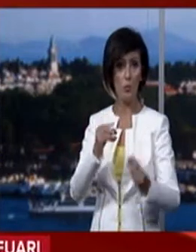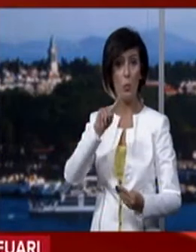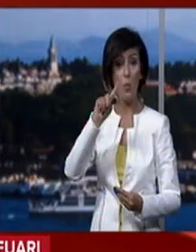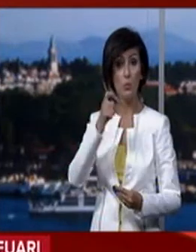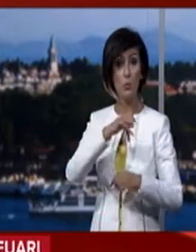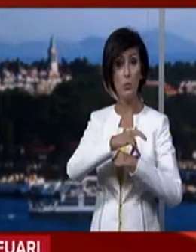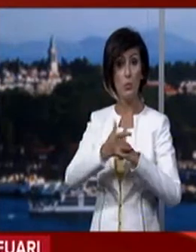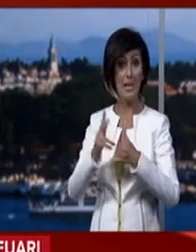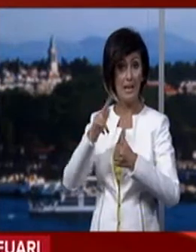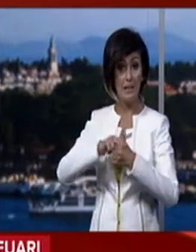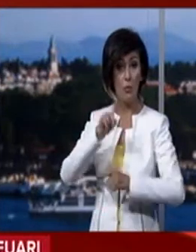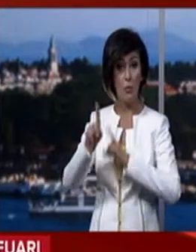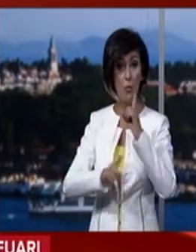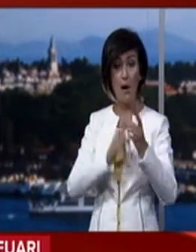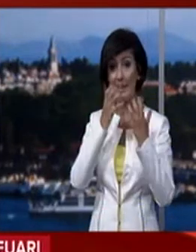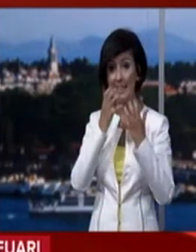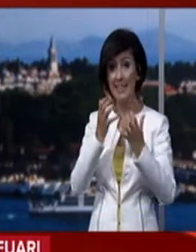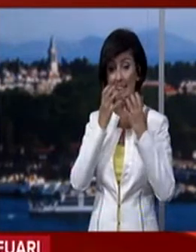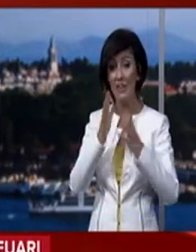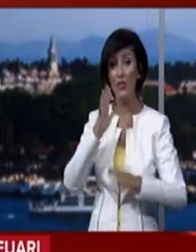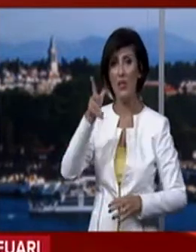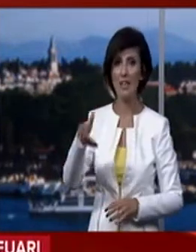19 ülkenin katıldığı fuara ilgi yoğun.